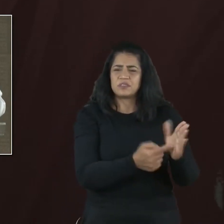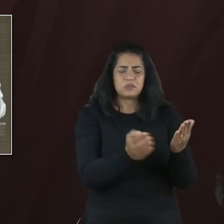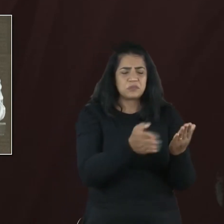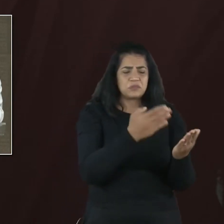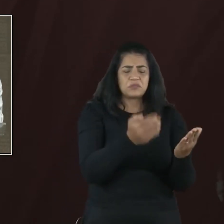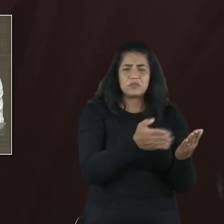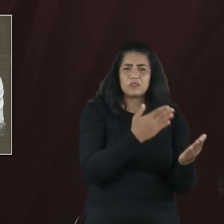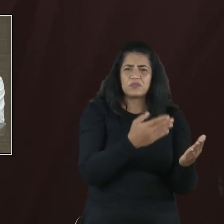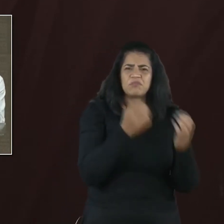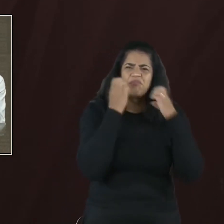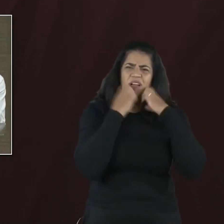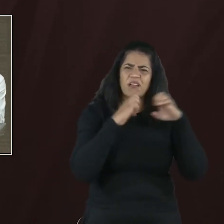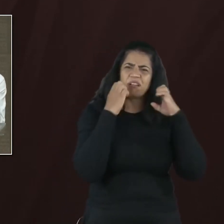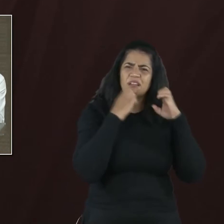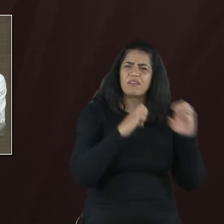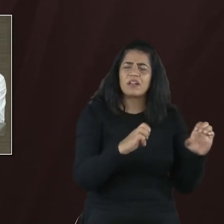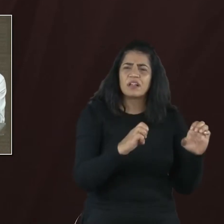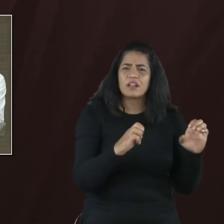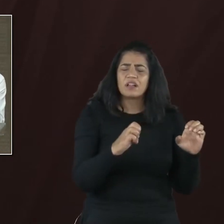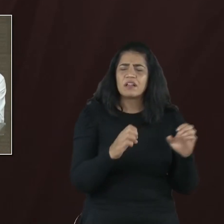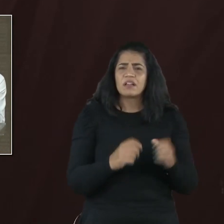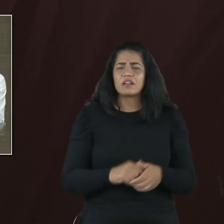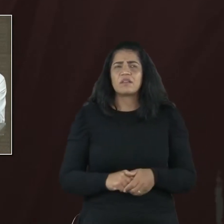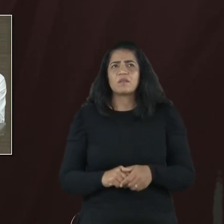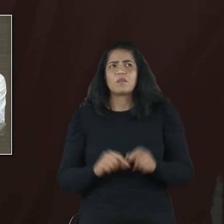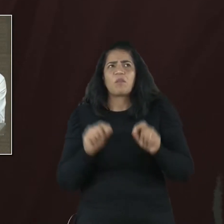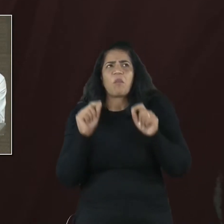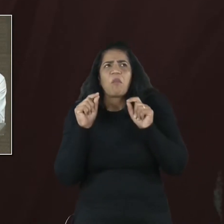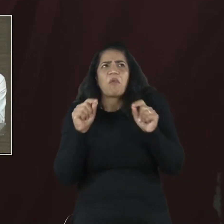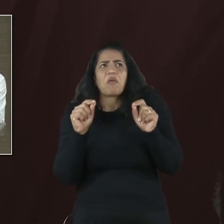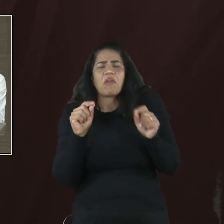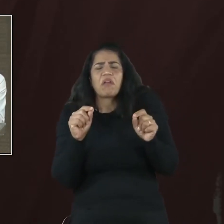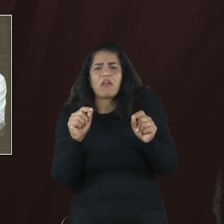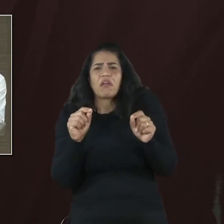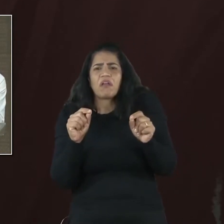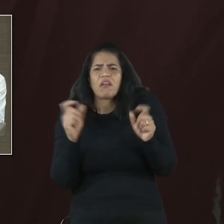Quem consegue fazer isso, irmãos?